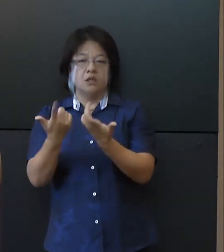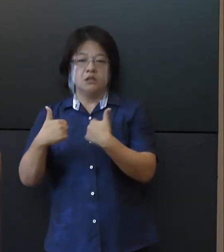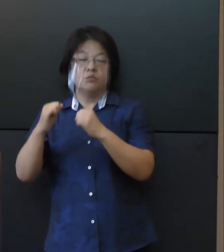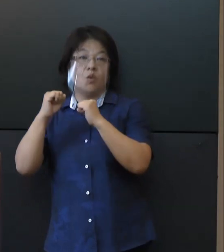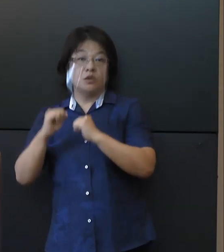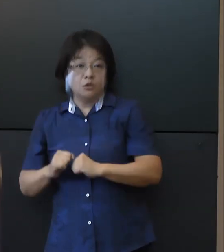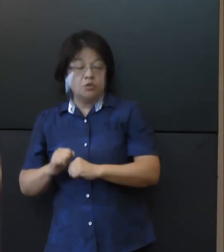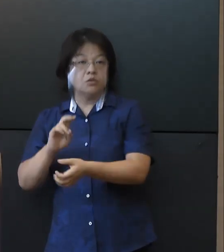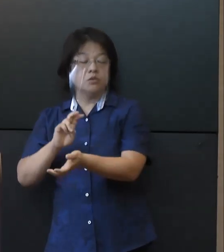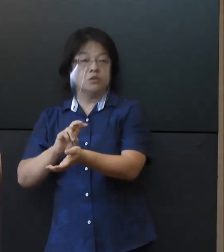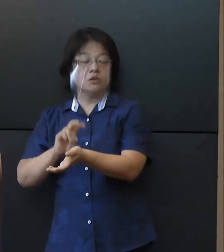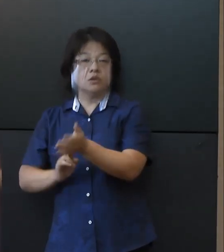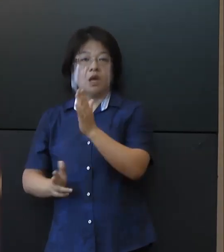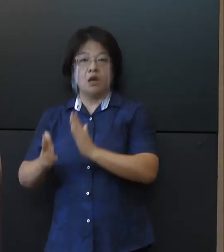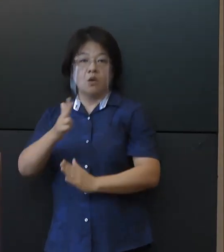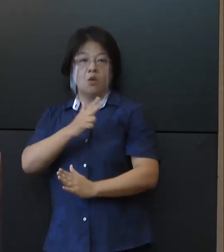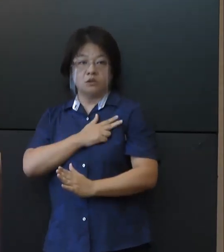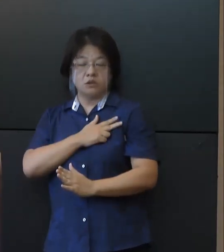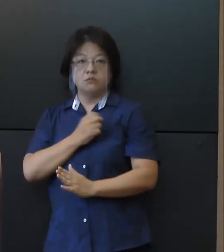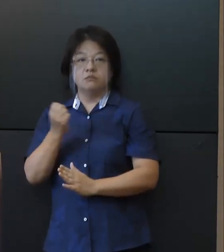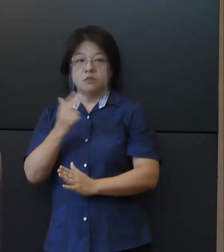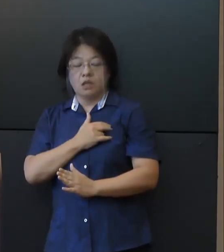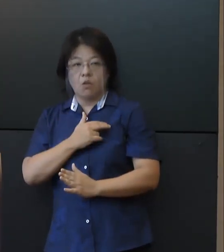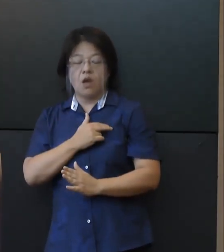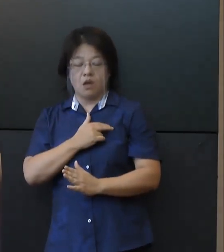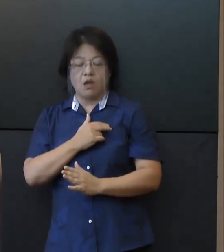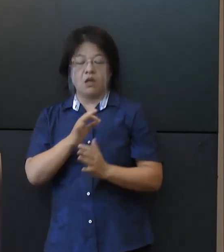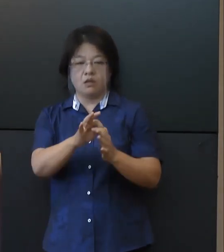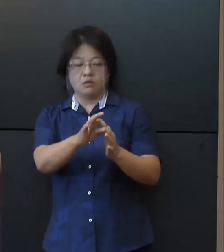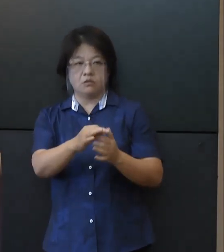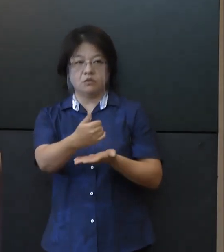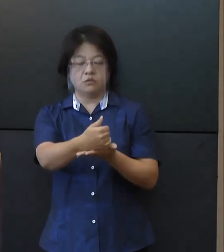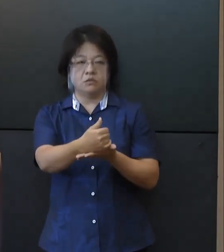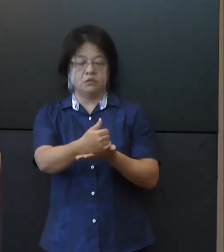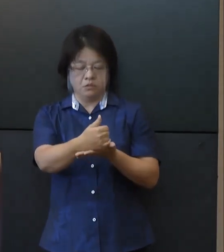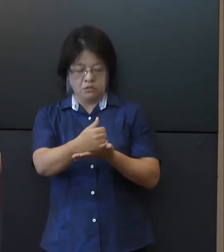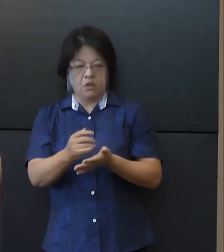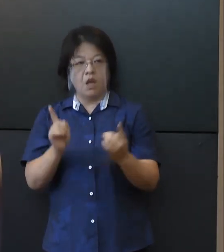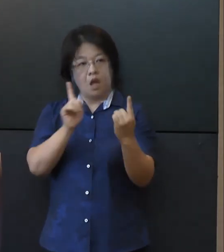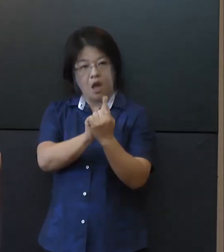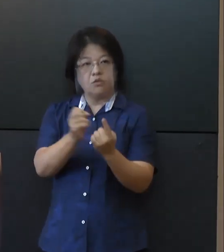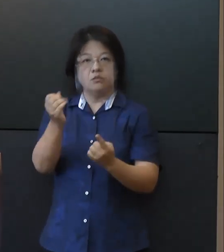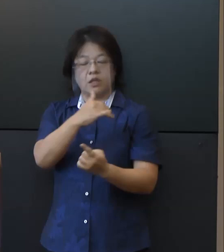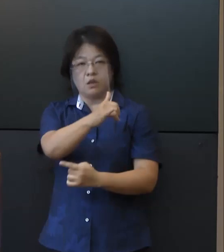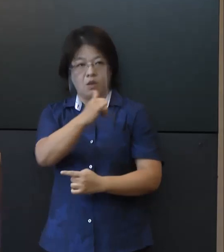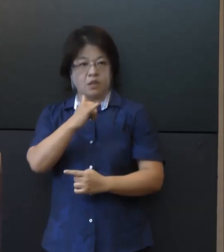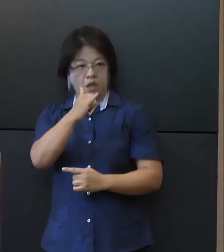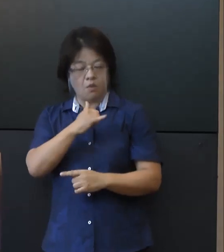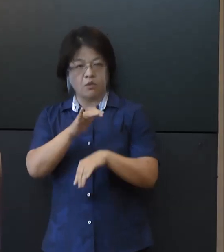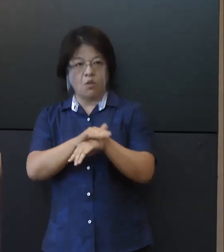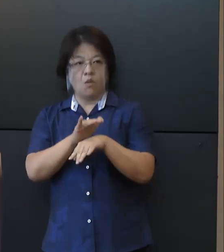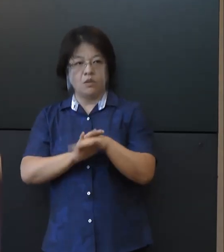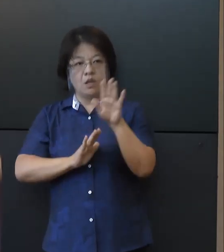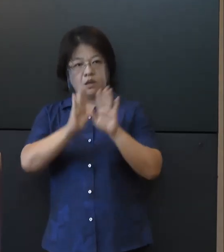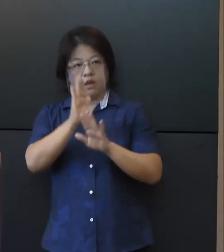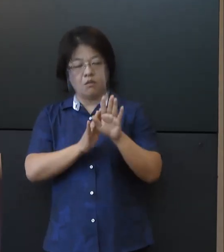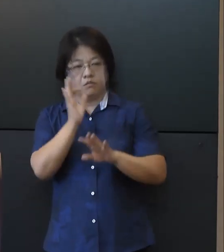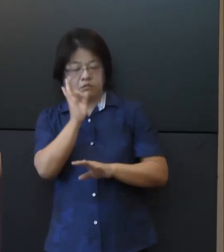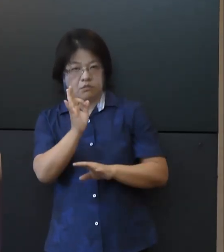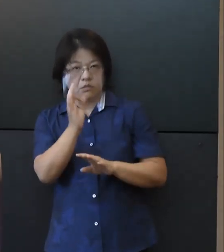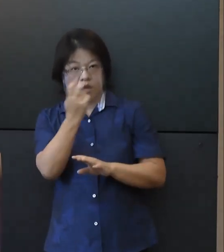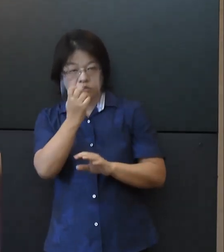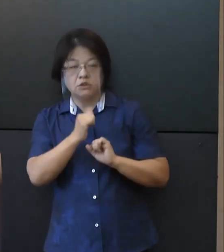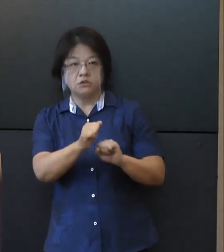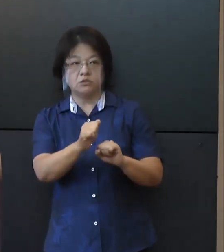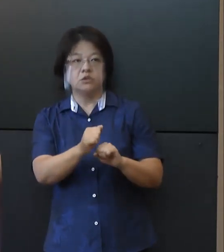が直接もしくは電話で健康状態などを確認し、必要に応じて保